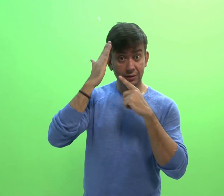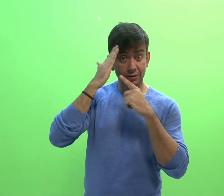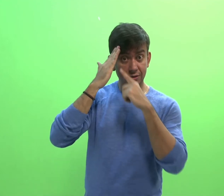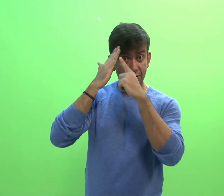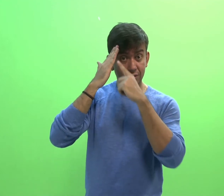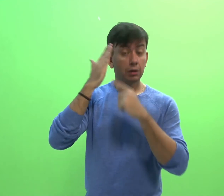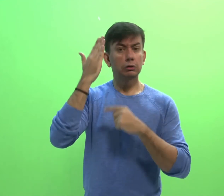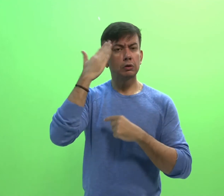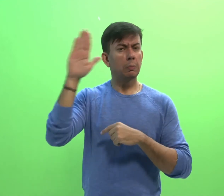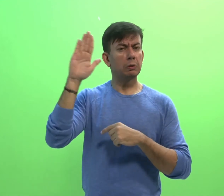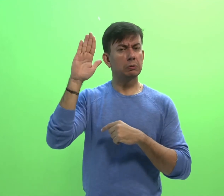não saber.